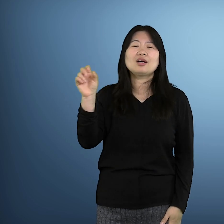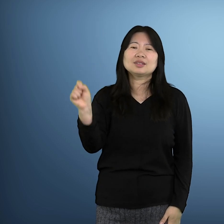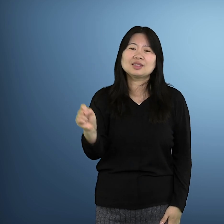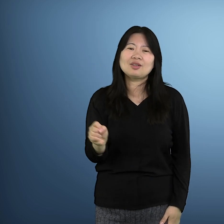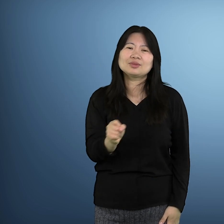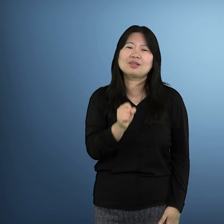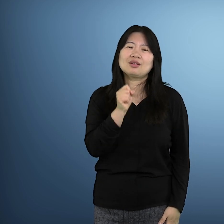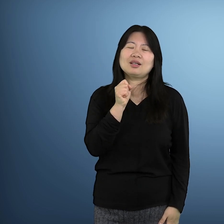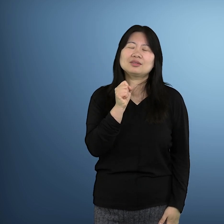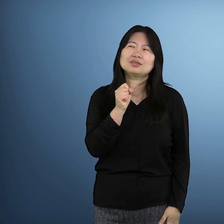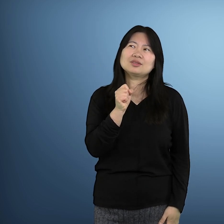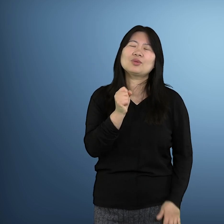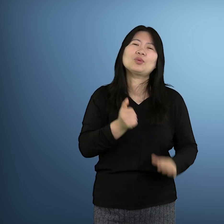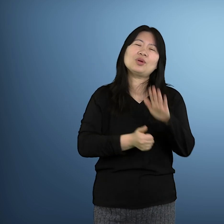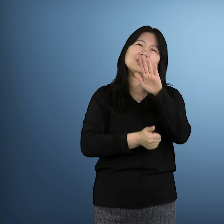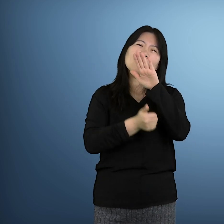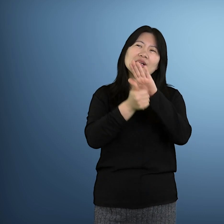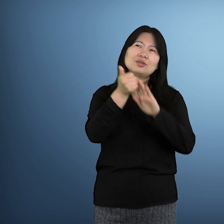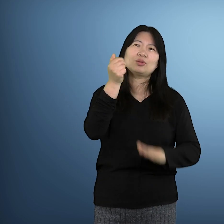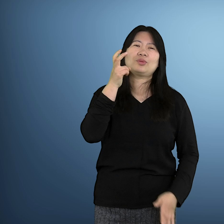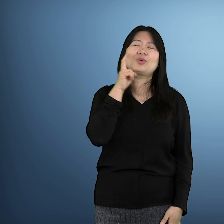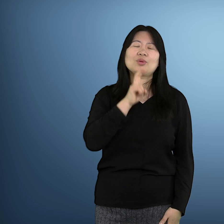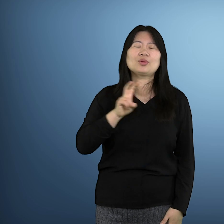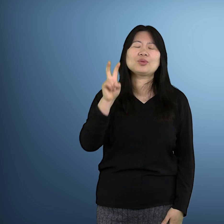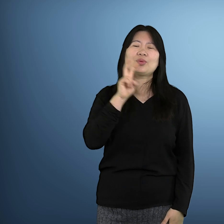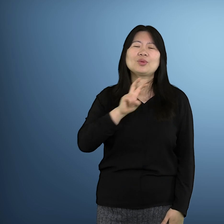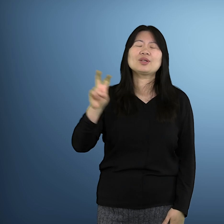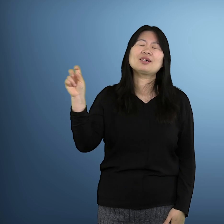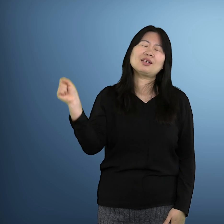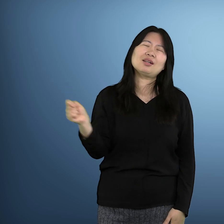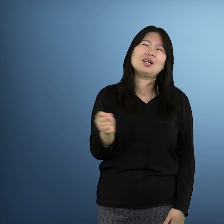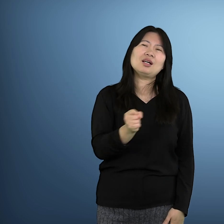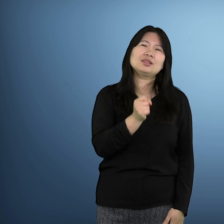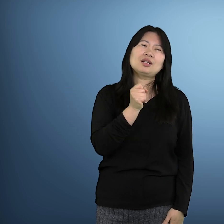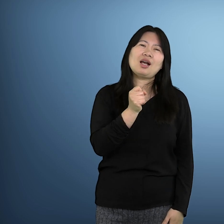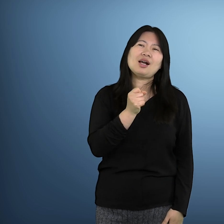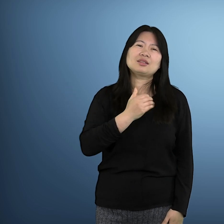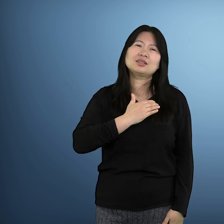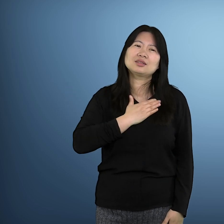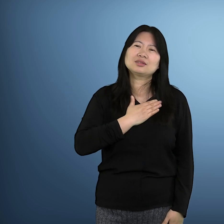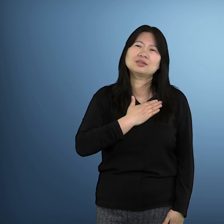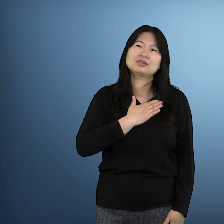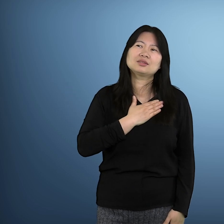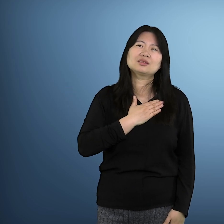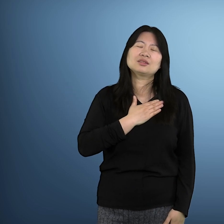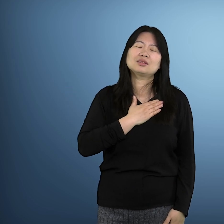소망의 노래로 나의